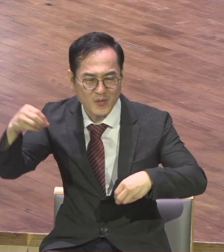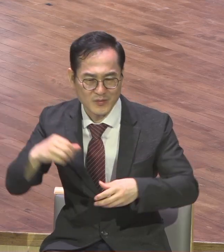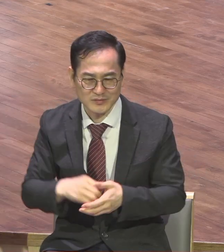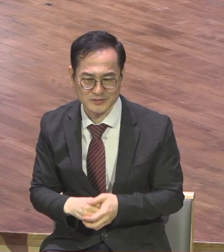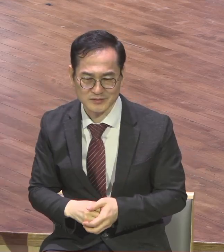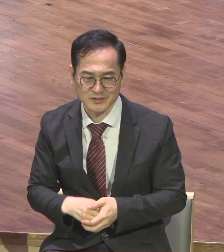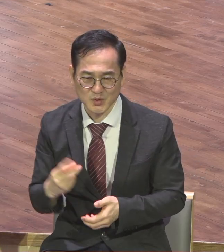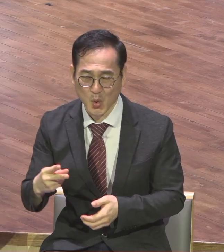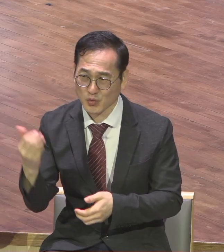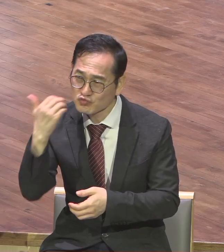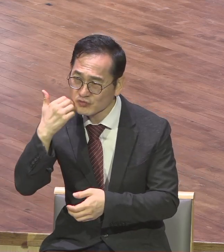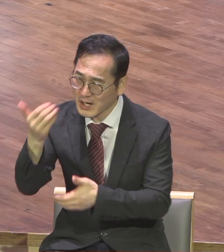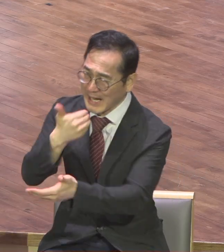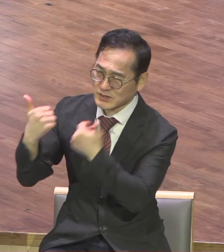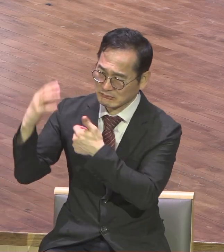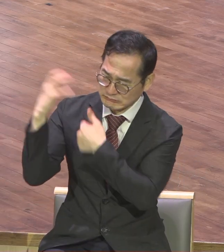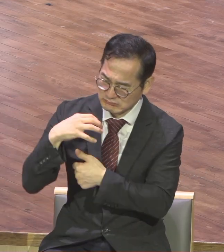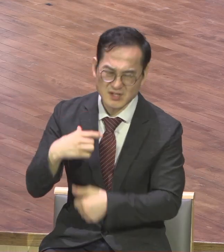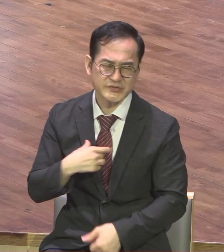구속을 싫어한다.